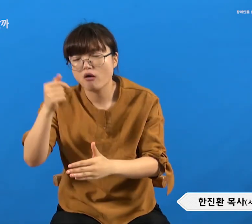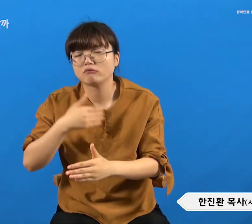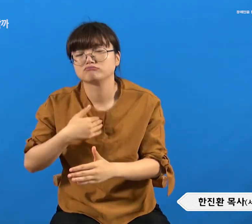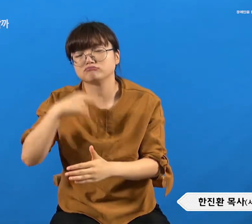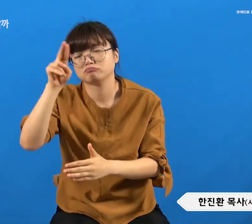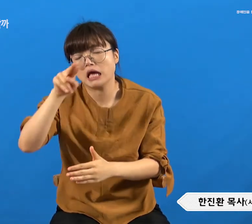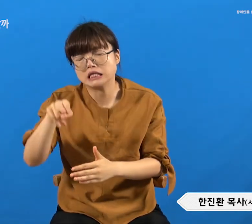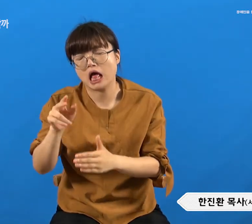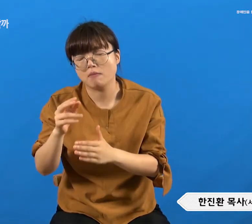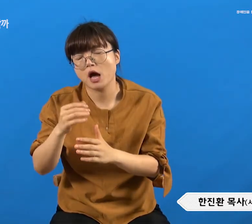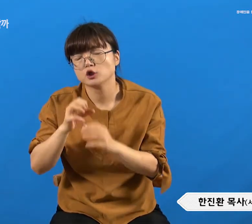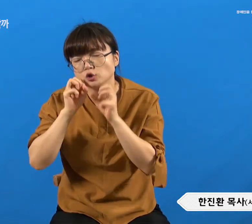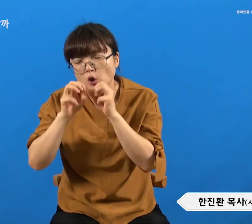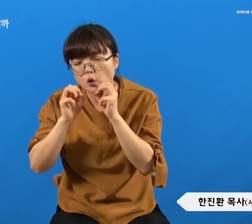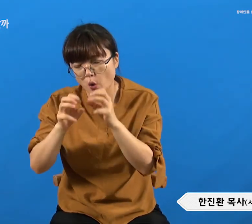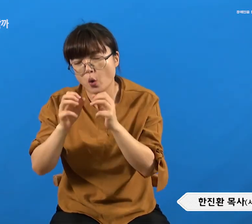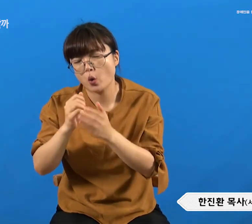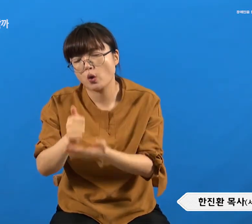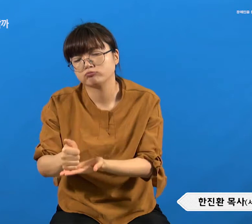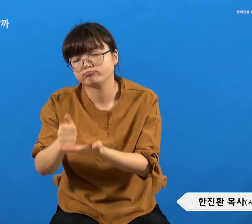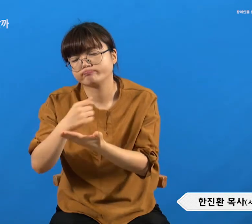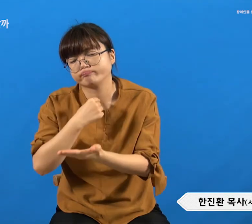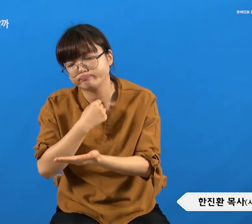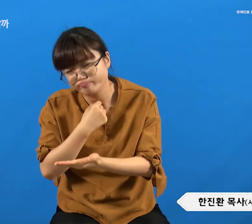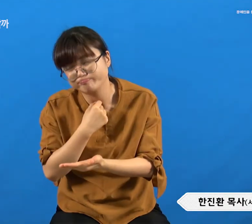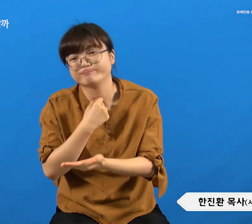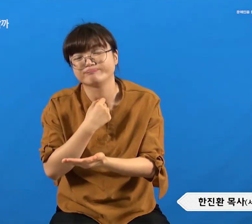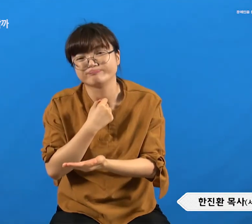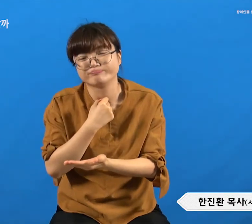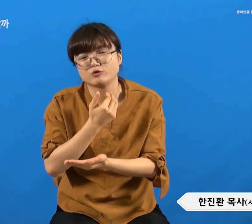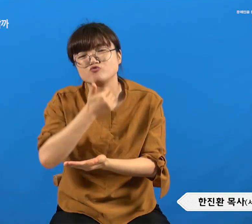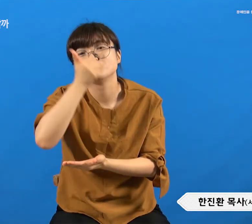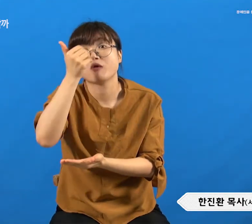선교하면서 살겠다고 그 꿈을 꾸는 사람들도 생겨났습니다.